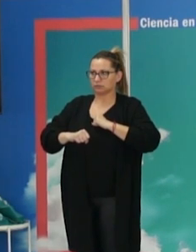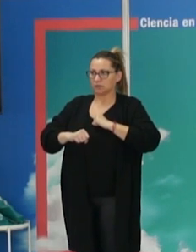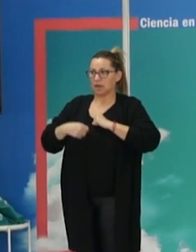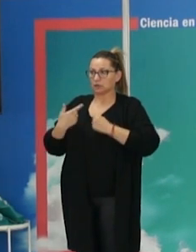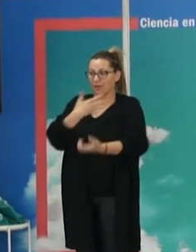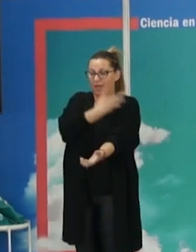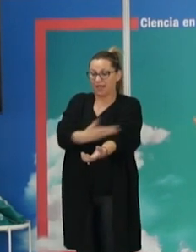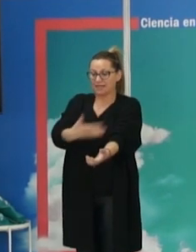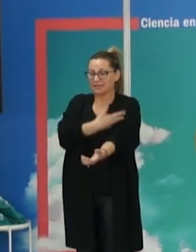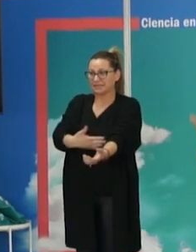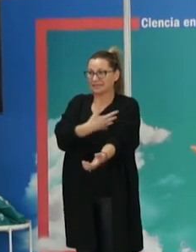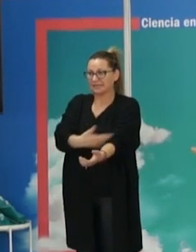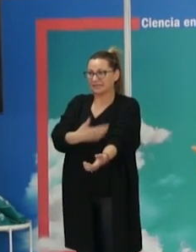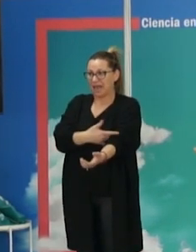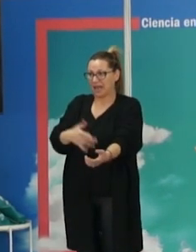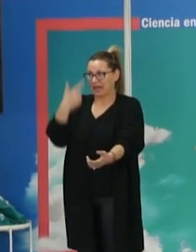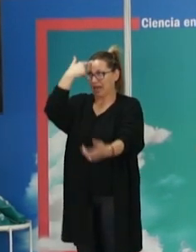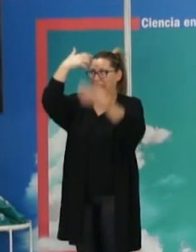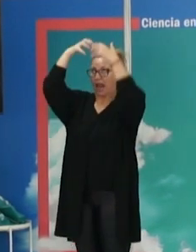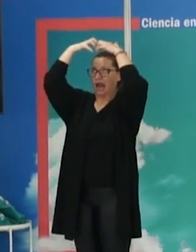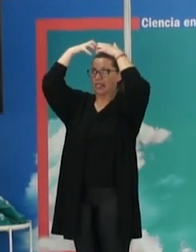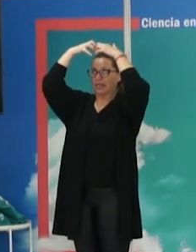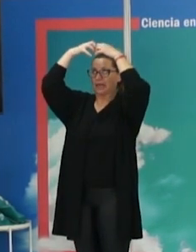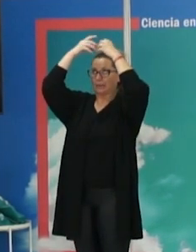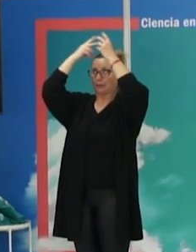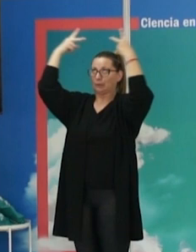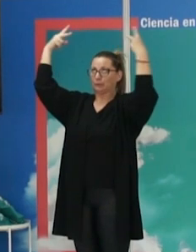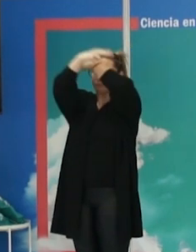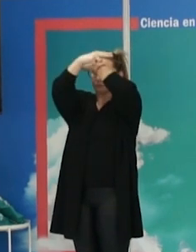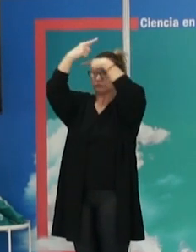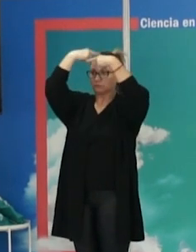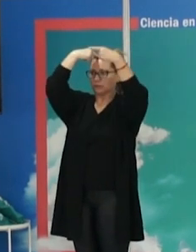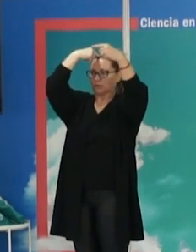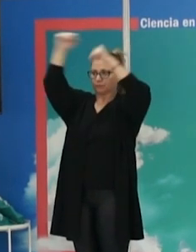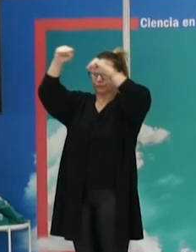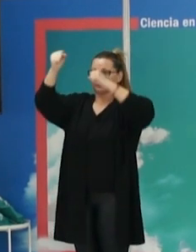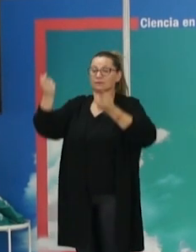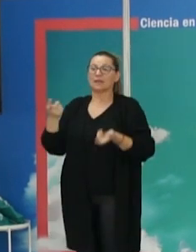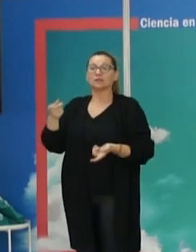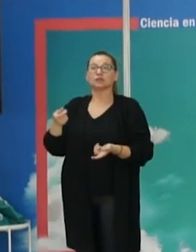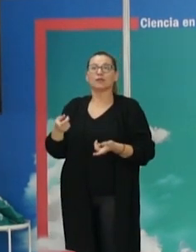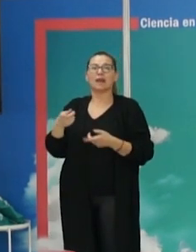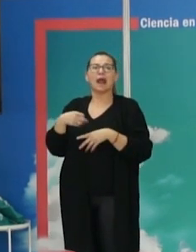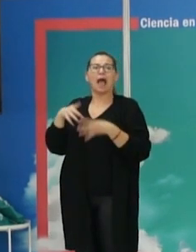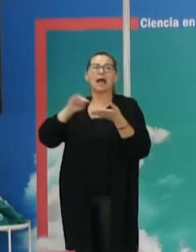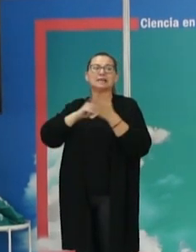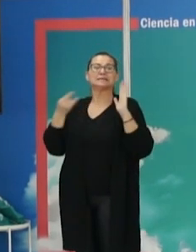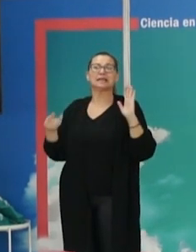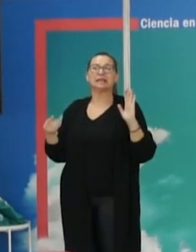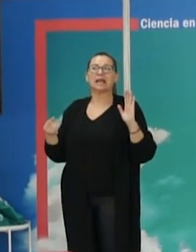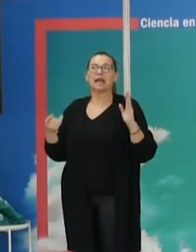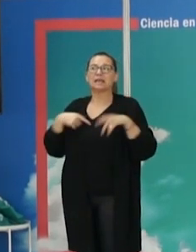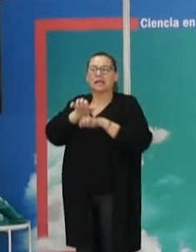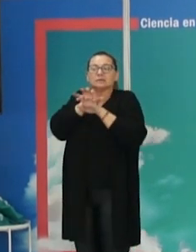fluir sangre oxigenada al cerebro y se tenía un infarto cerebral. Bueno, las técnicas de reanimación y las técnicas